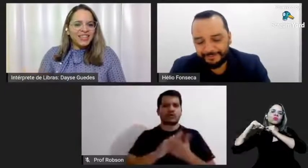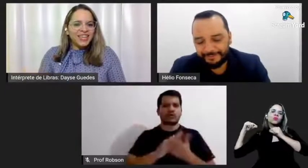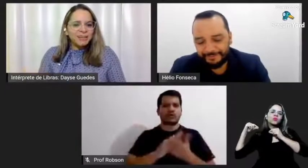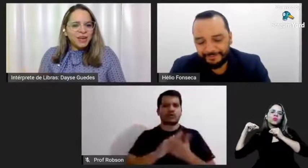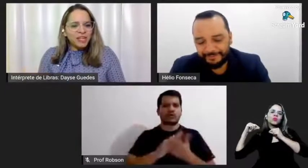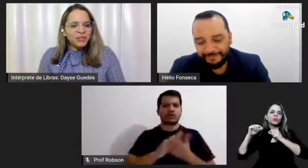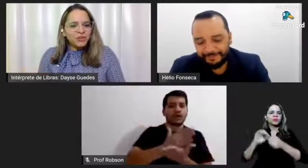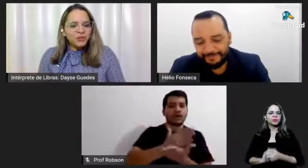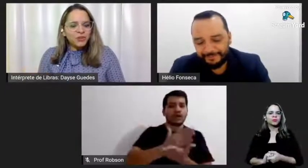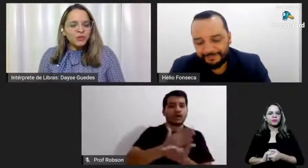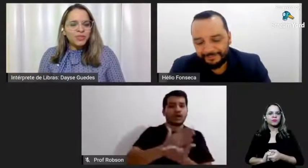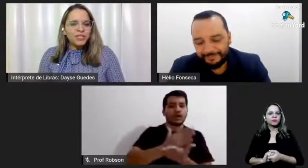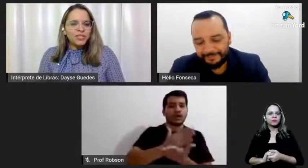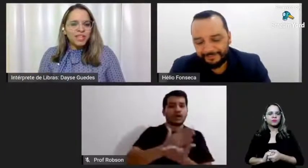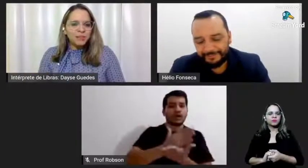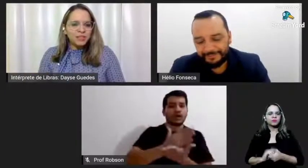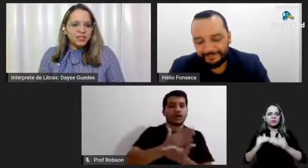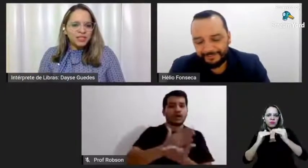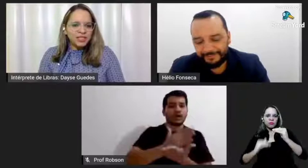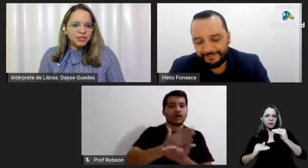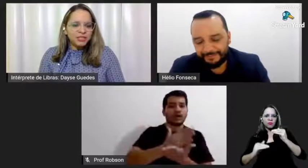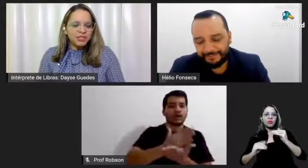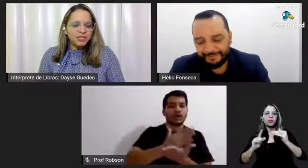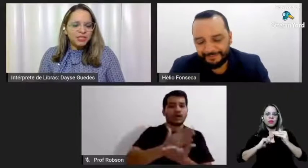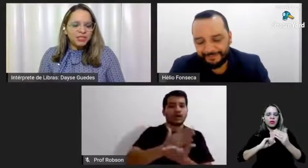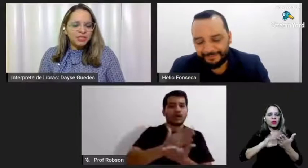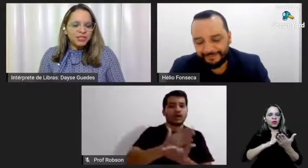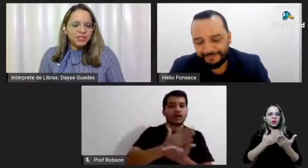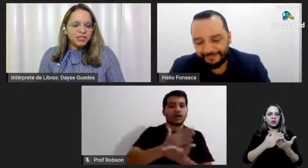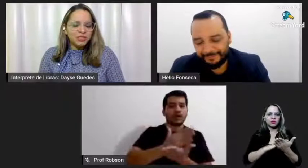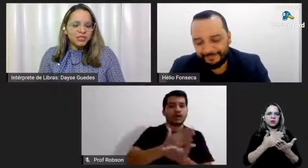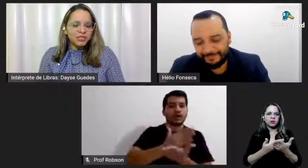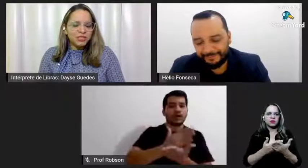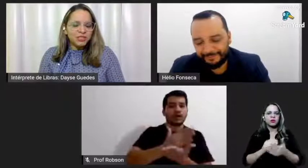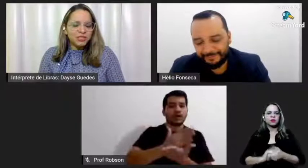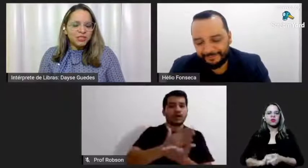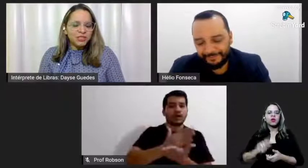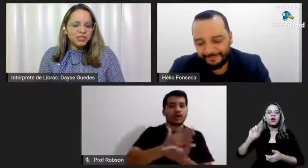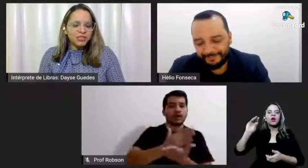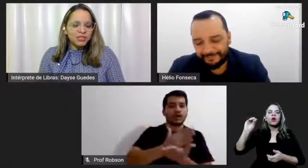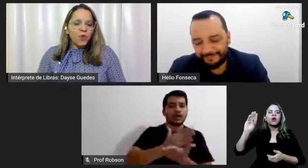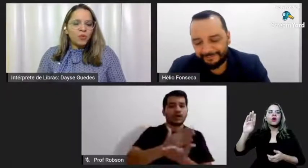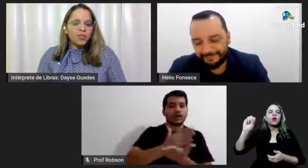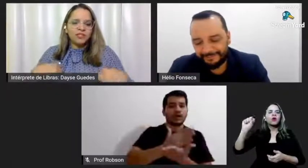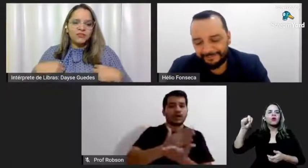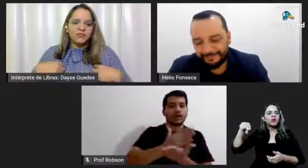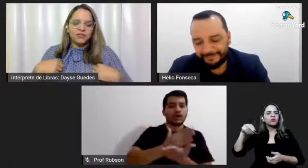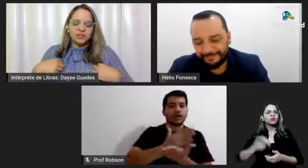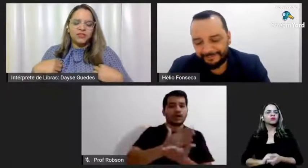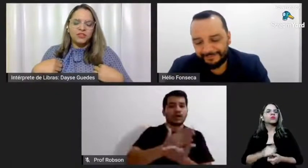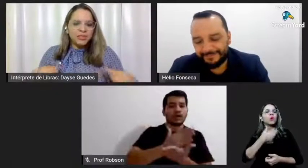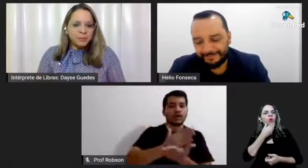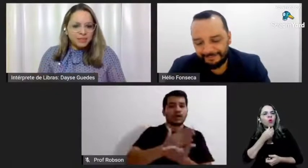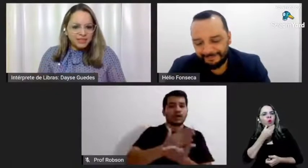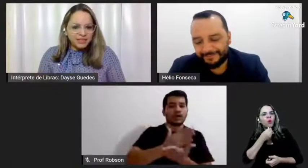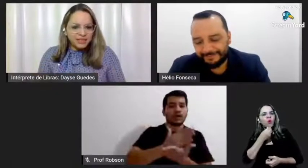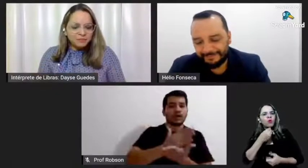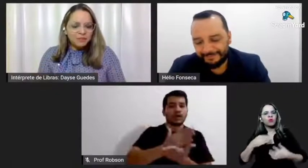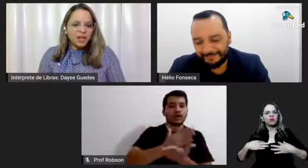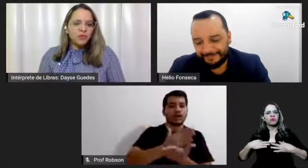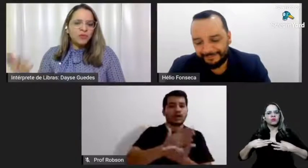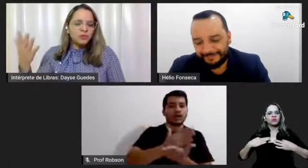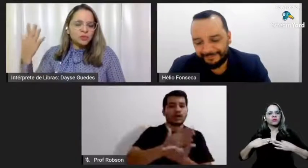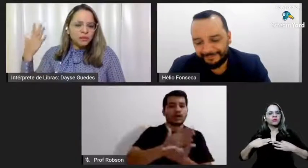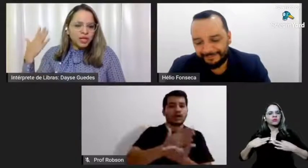E aqui embaixo tem o nosso intérprete de Libras. O homem está vestido de camiseta